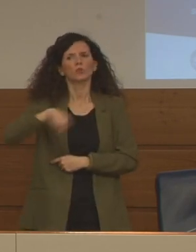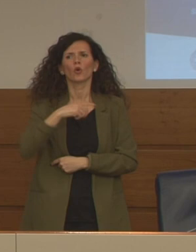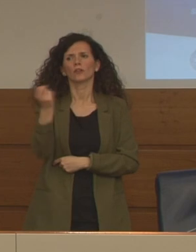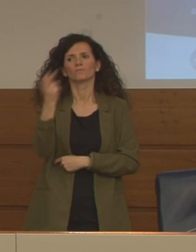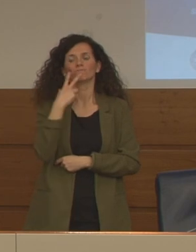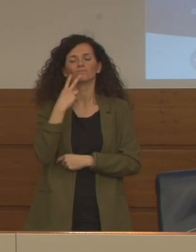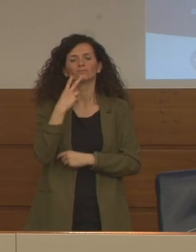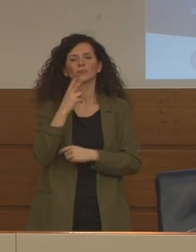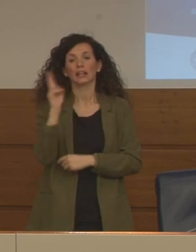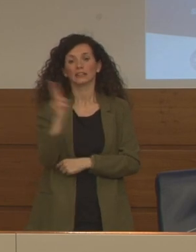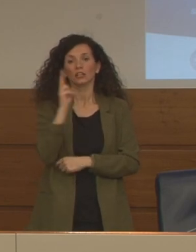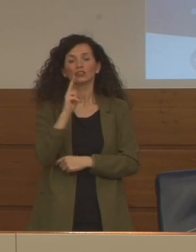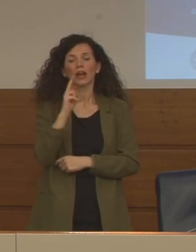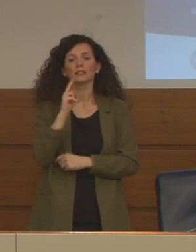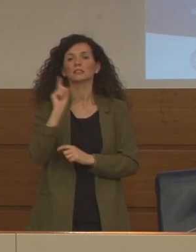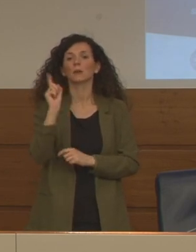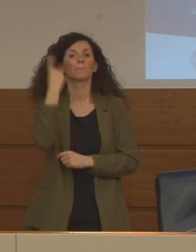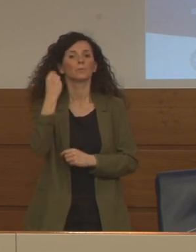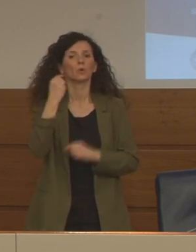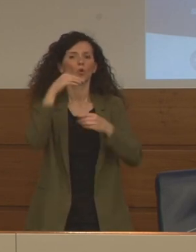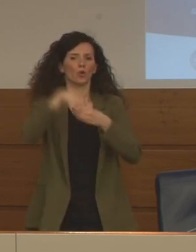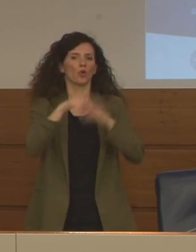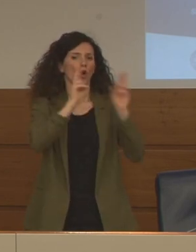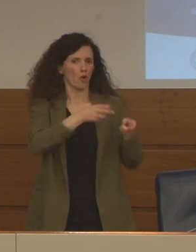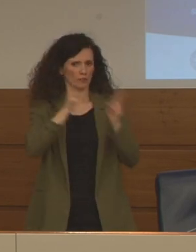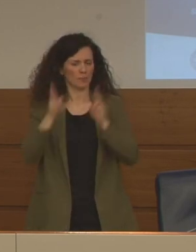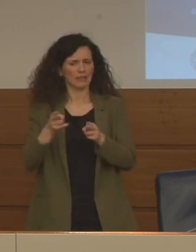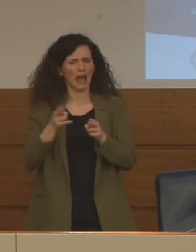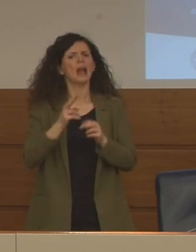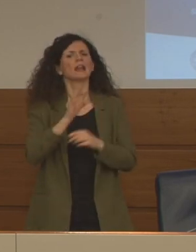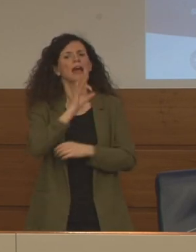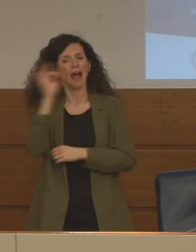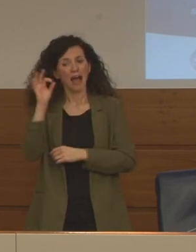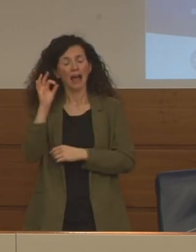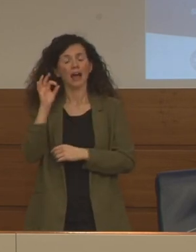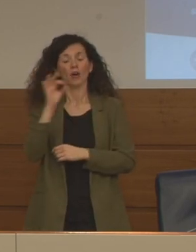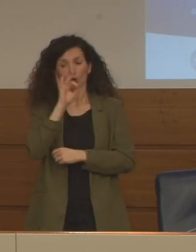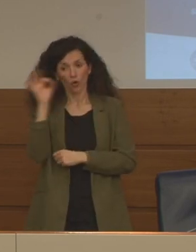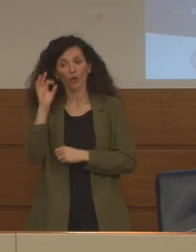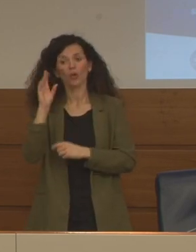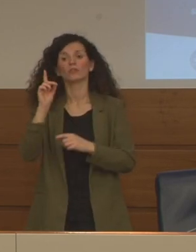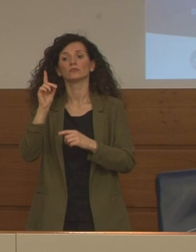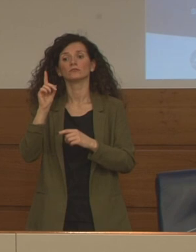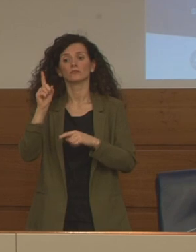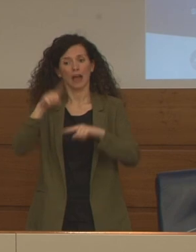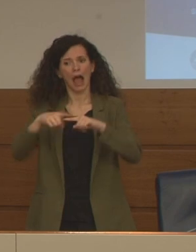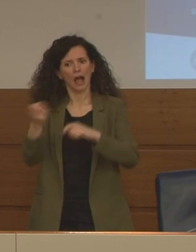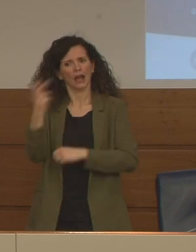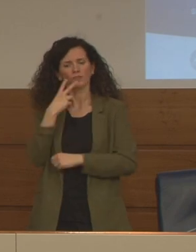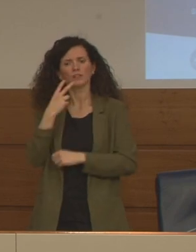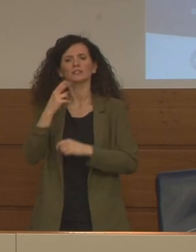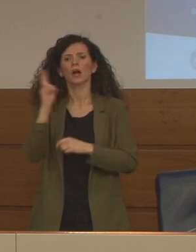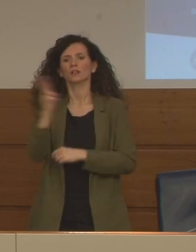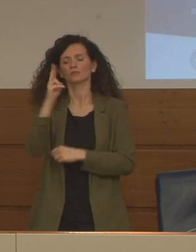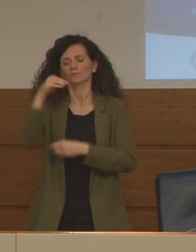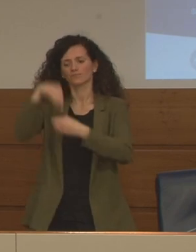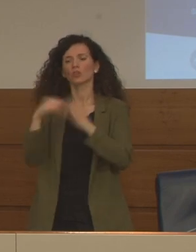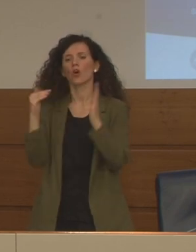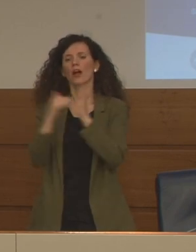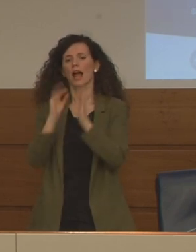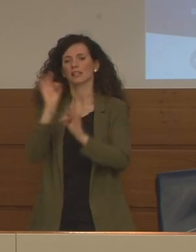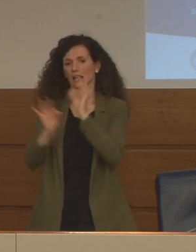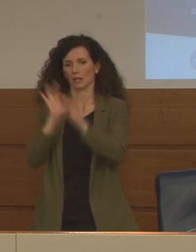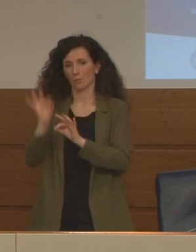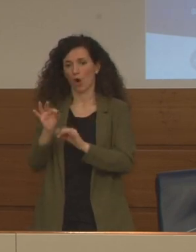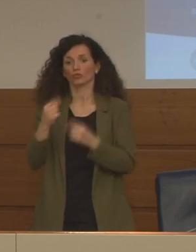in ospedale abbiamo anche segnalazioni di decessi in casa di riposo questo è per il dato che noi oggi abbiamo ed è il motivo per cui